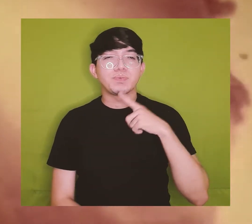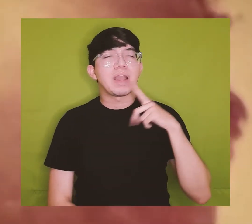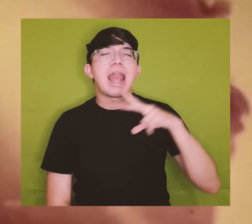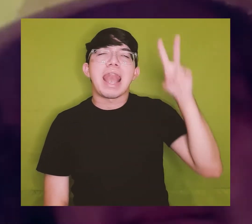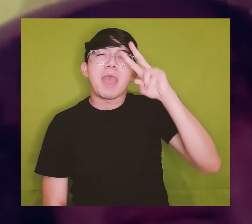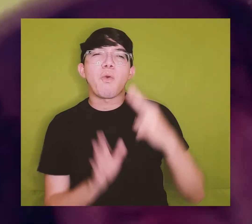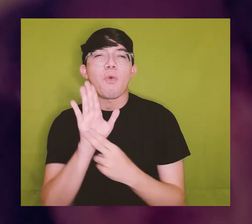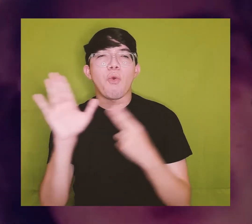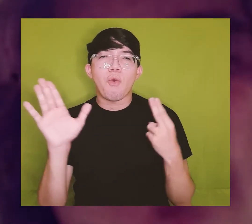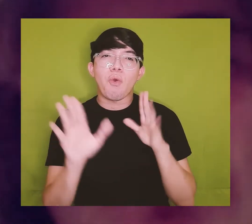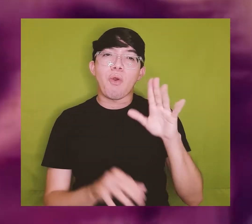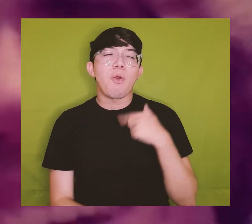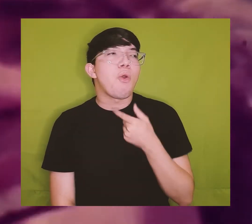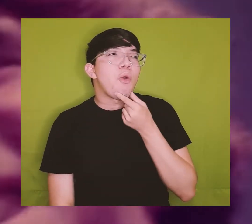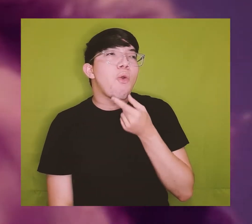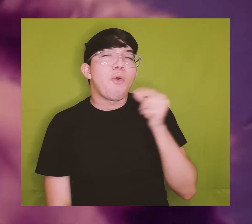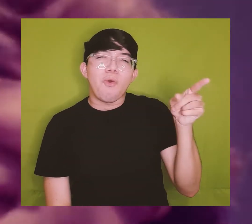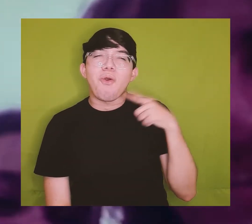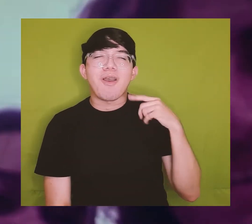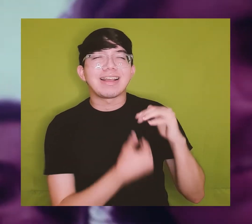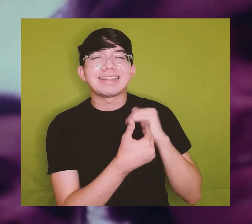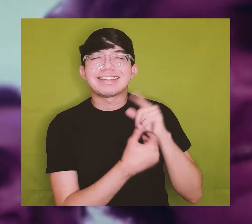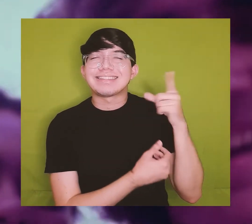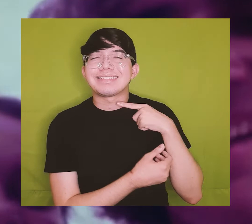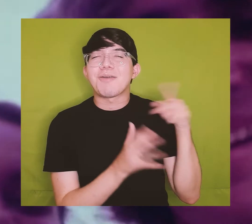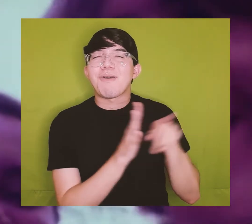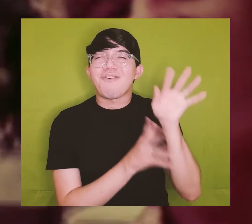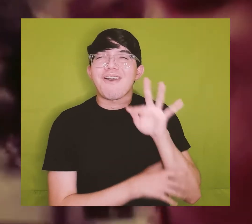eu gosto muito, e peço desculpas ao meu orientador de antemão, que eu não sei pronunciar o